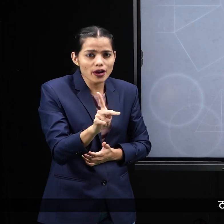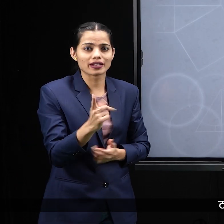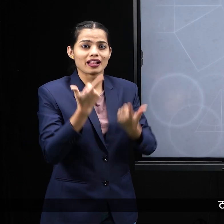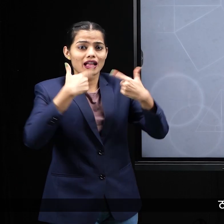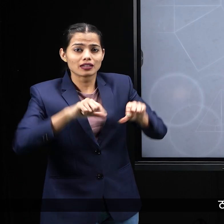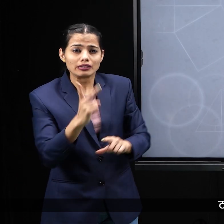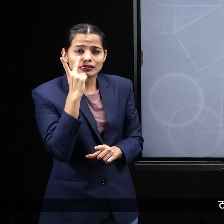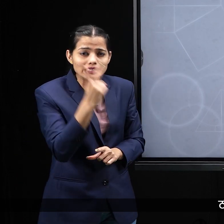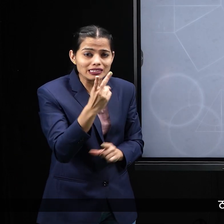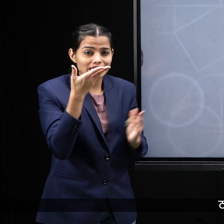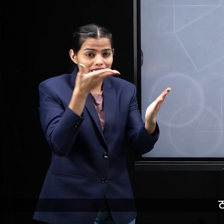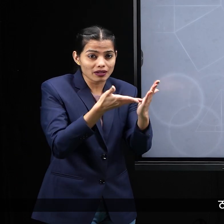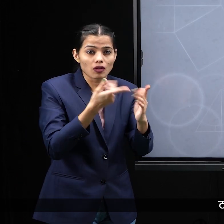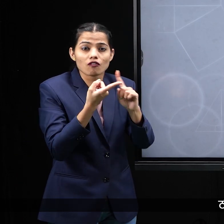है, हमें यह देखते हैं।